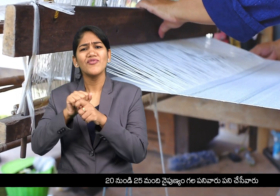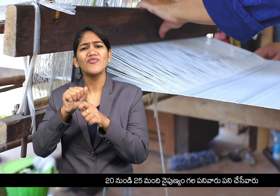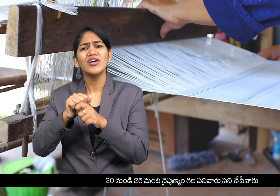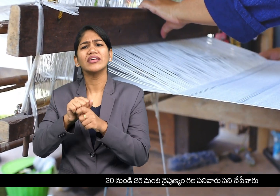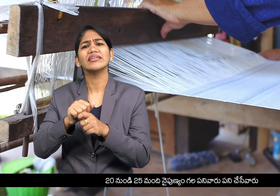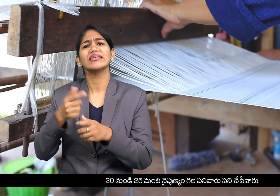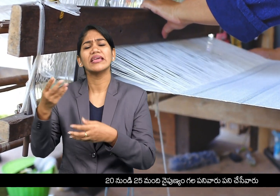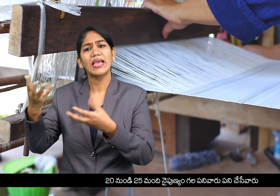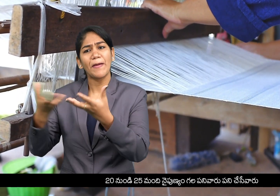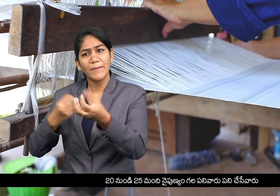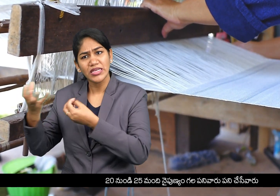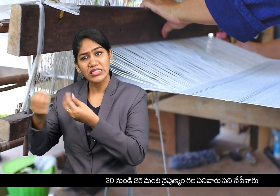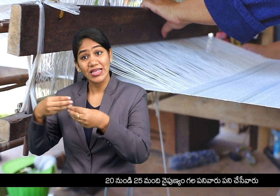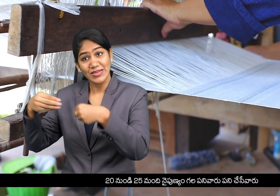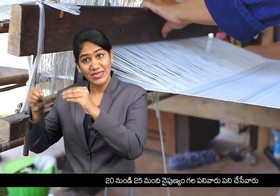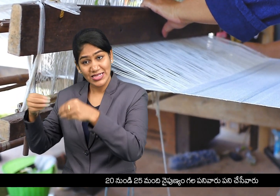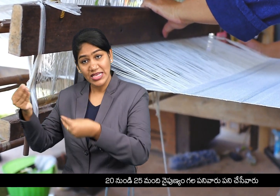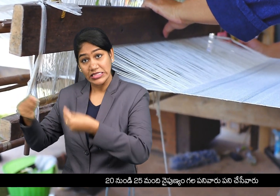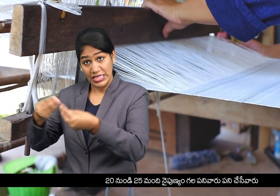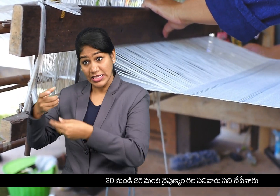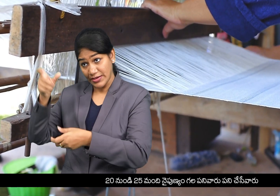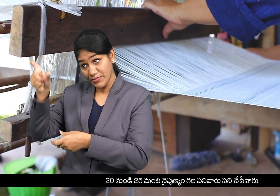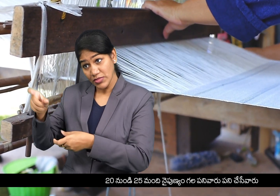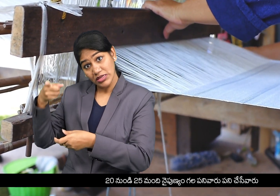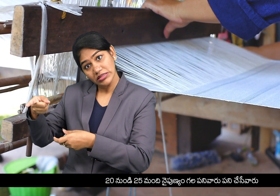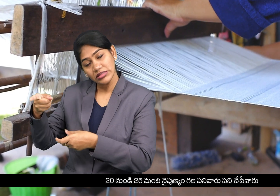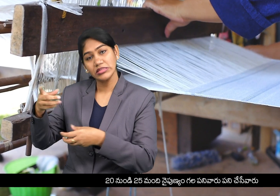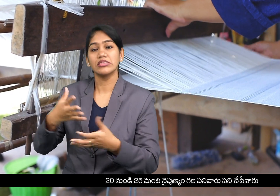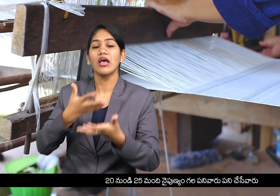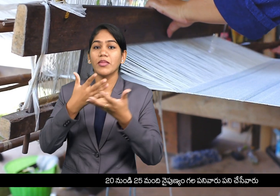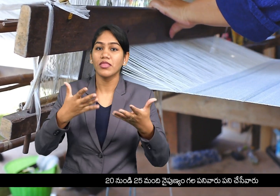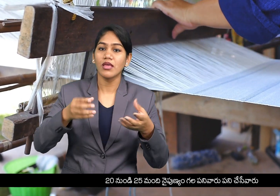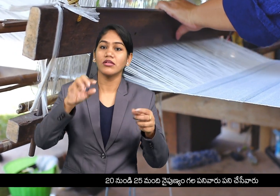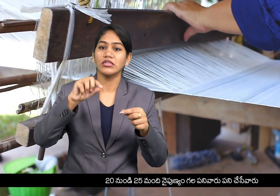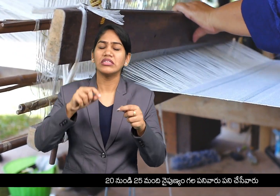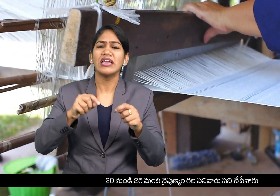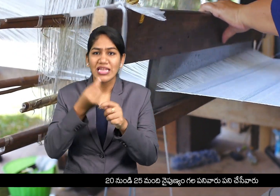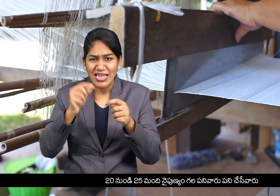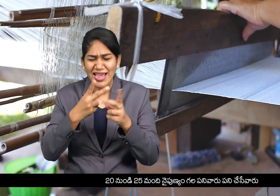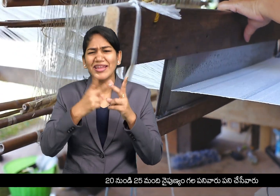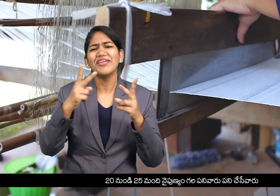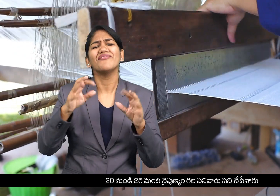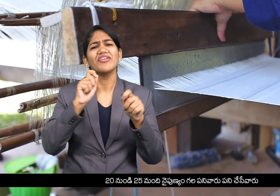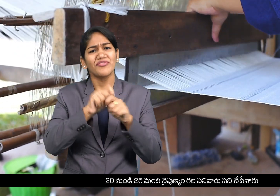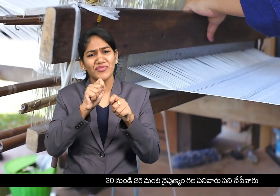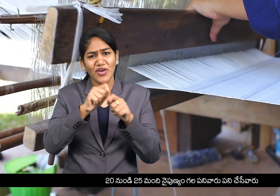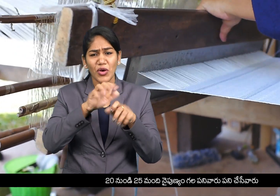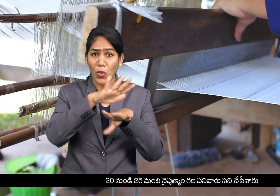పనివారు పనిచేసేవారు.